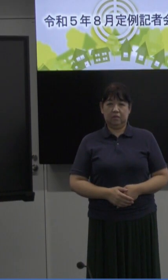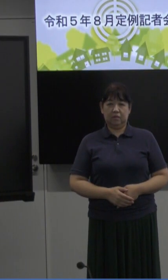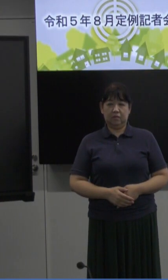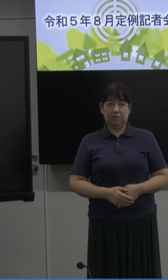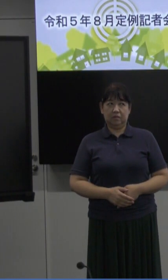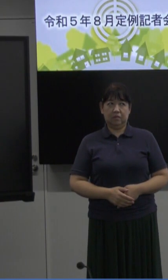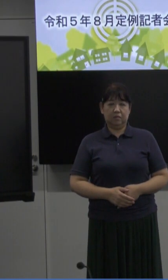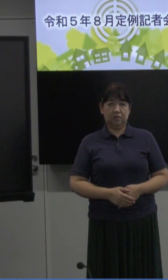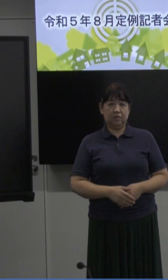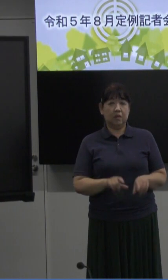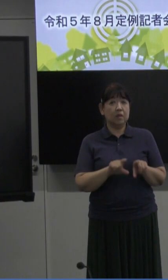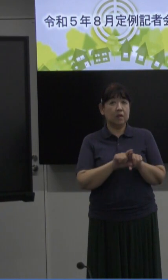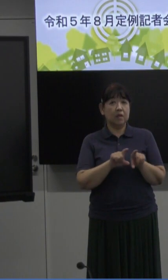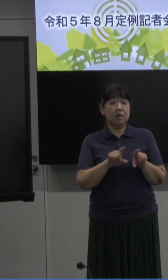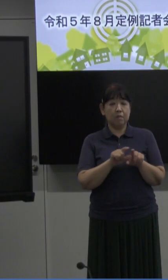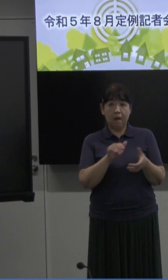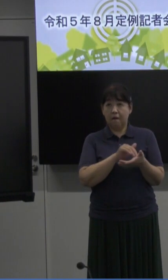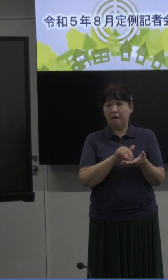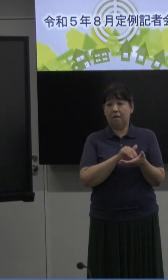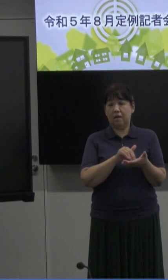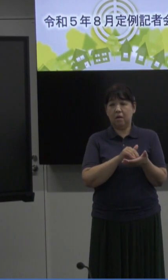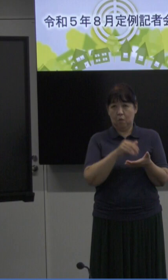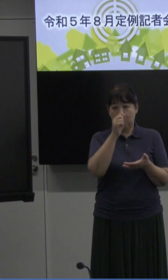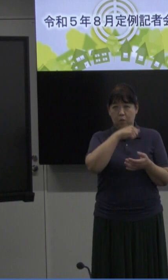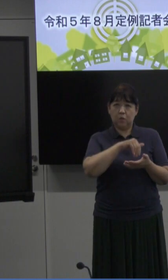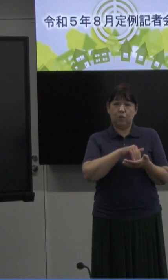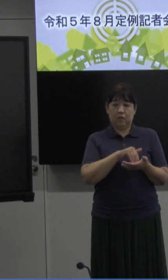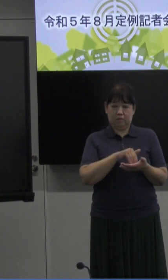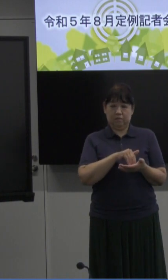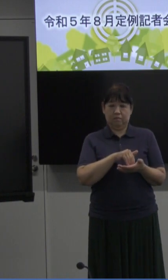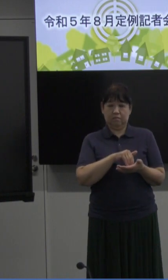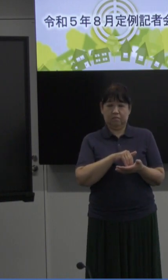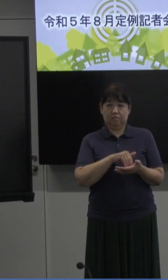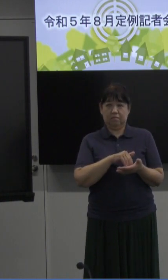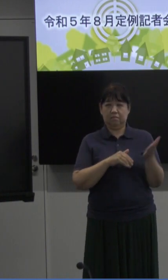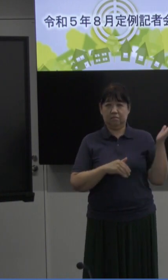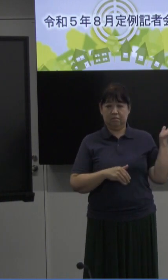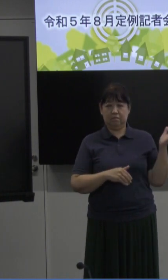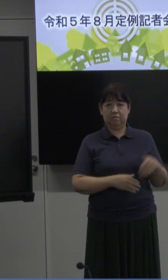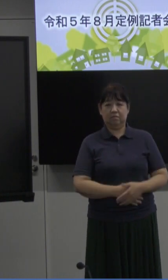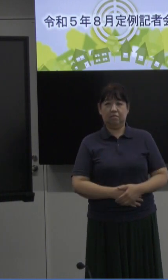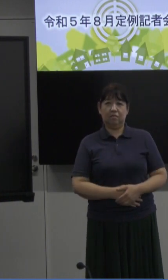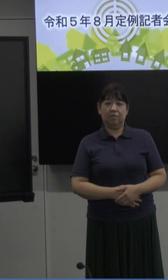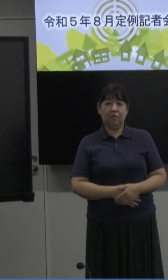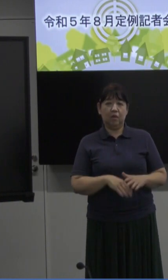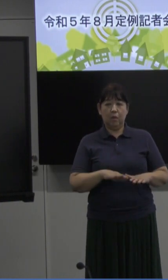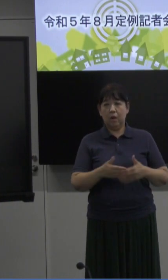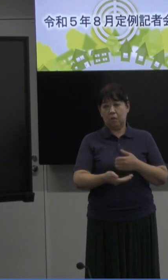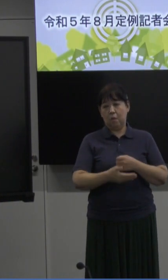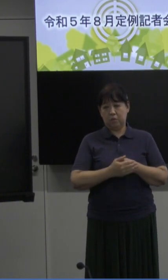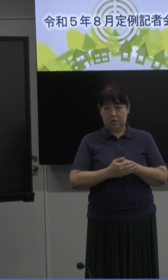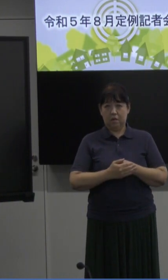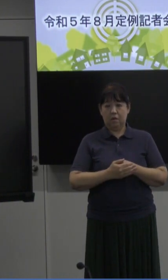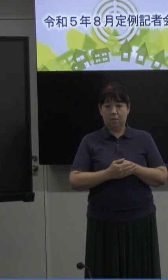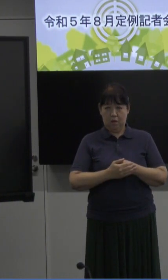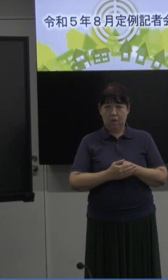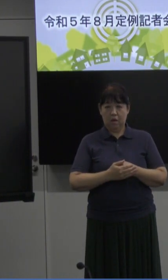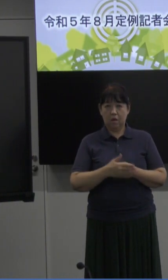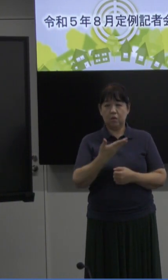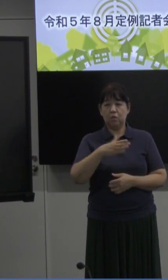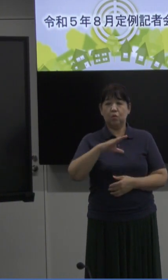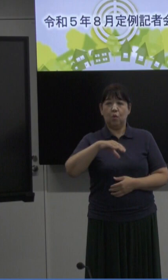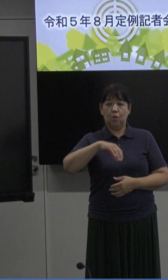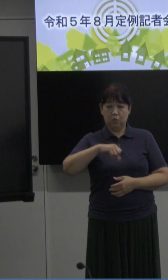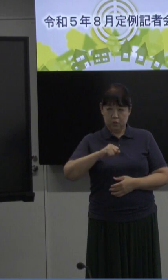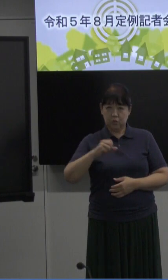ただ一般会計の予算額でございます。今回の補正額は9億